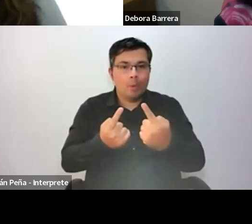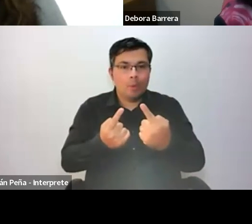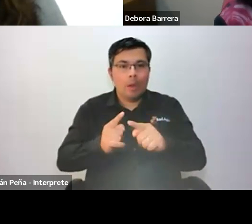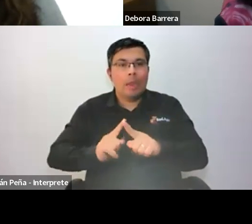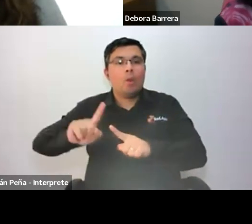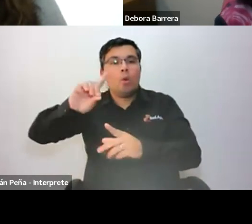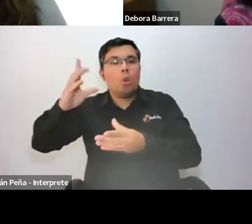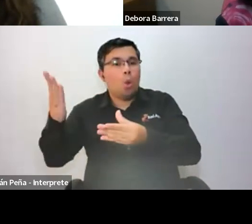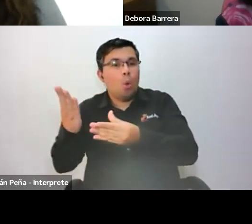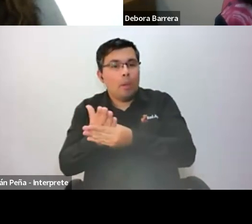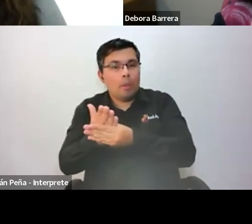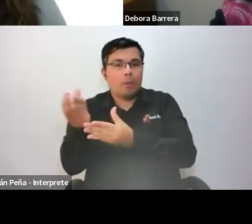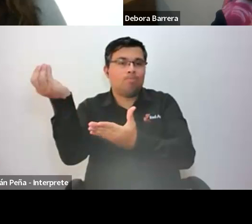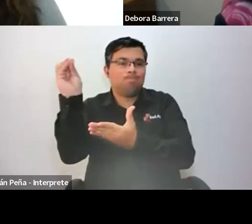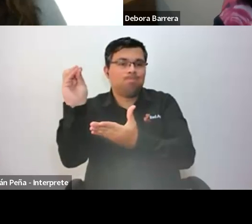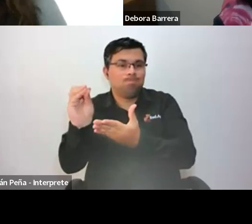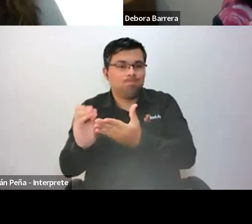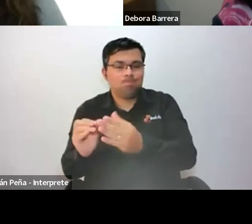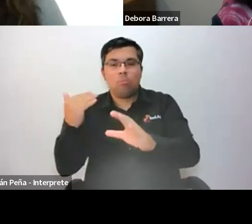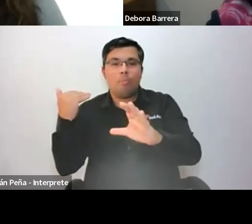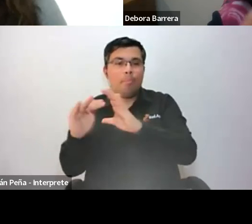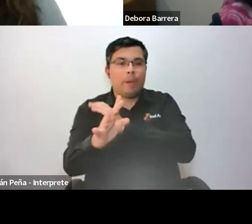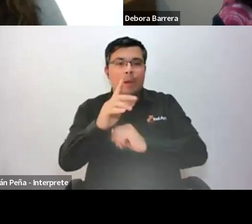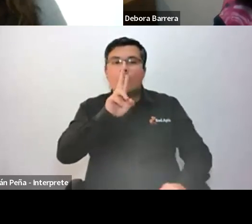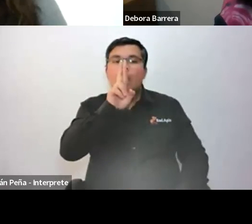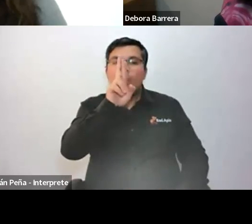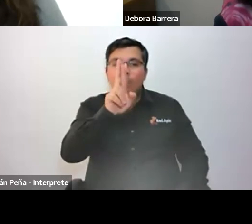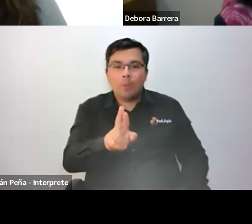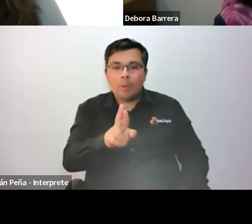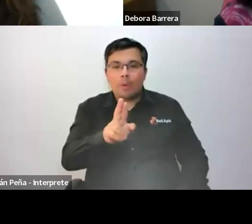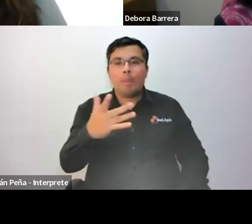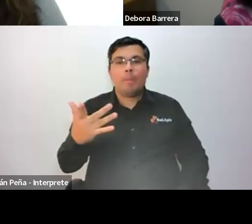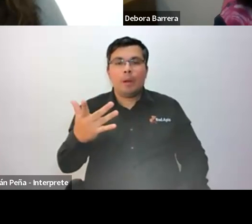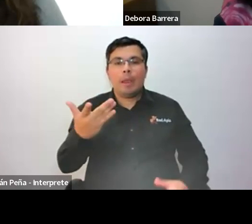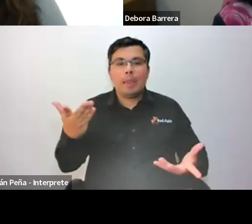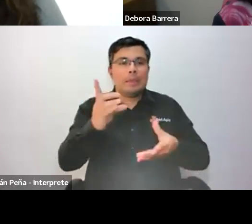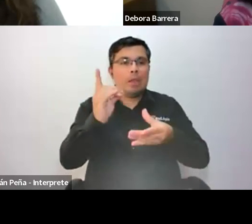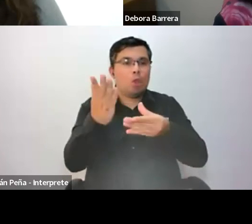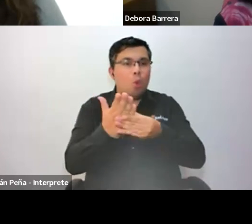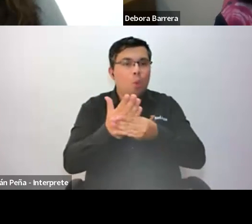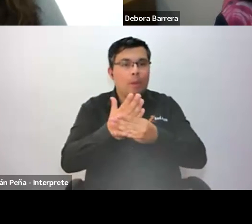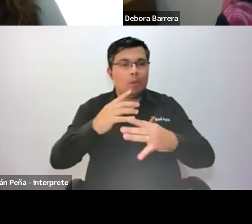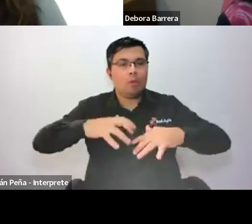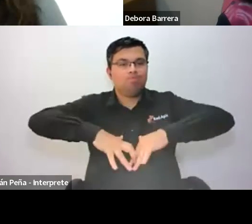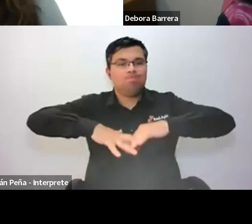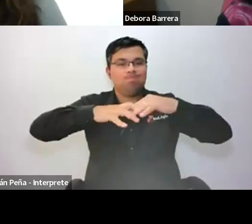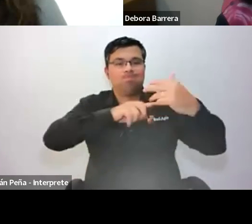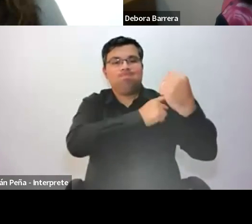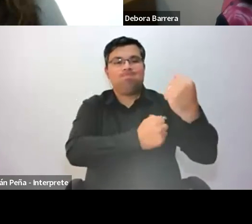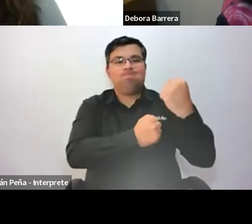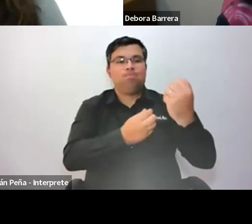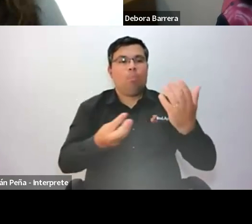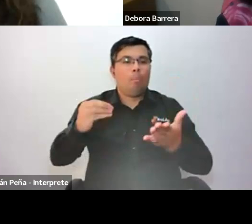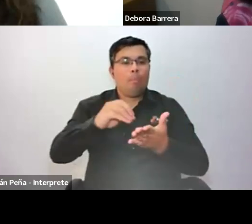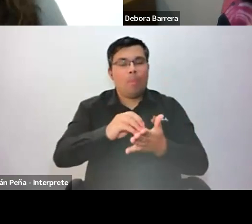complementando el documento de preguntas frecuentes para robustecer más ese documento, y les pedimos las disculpas si es que